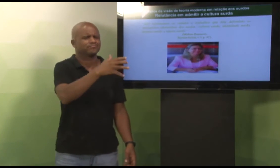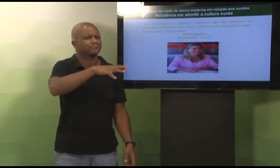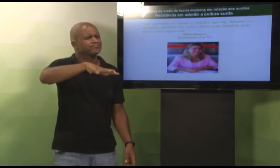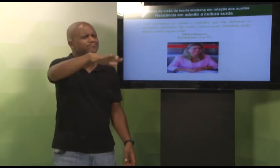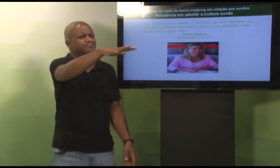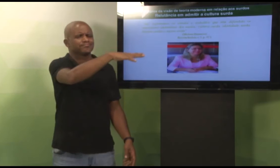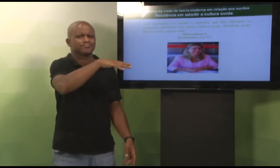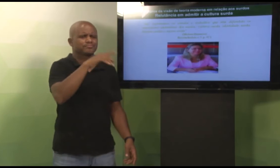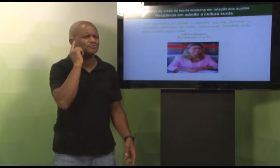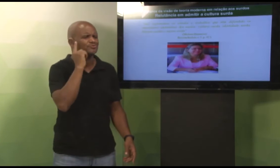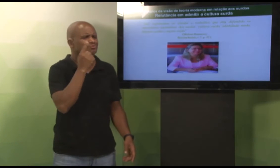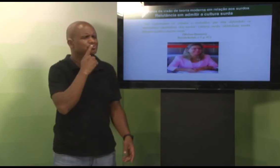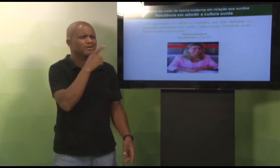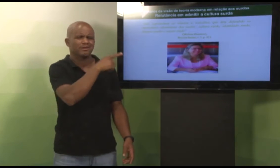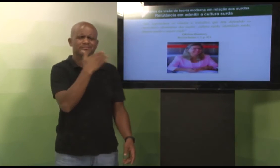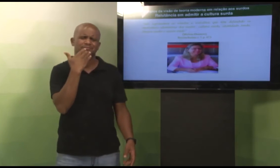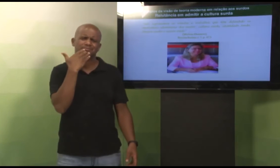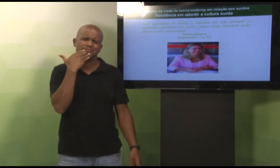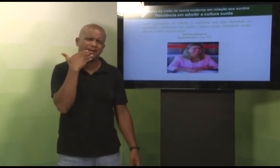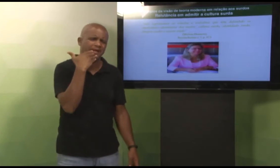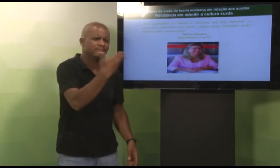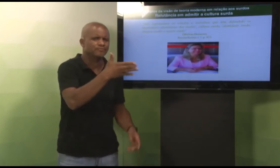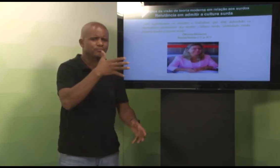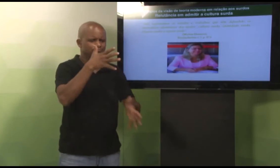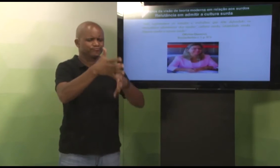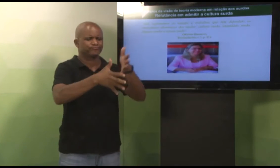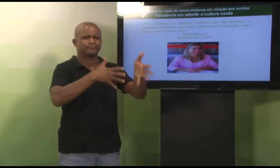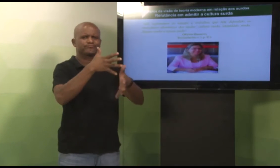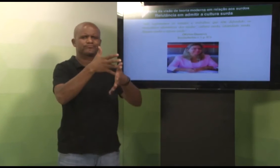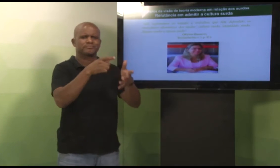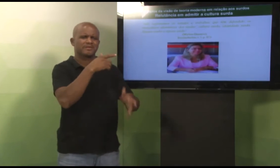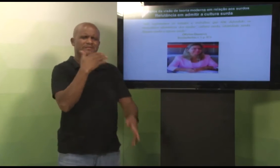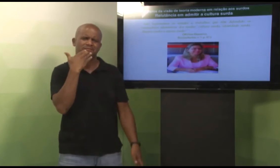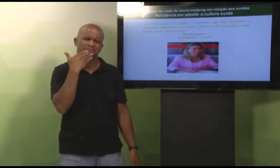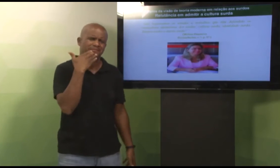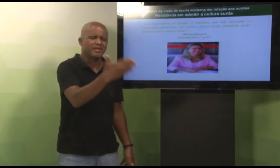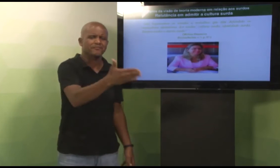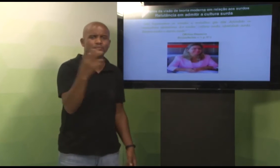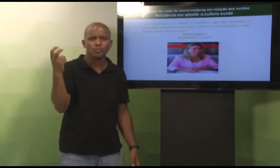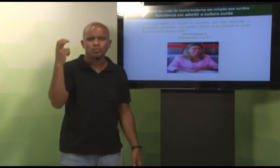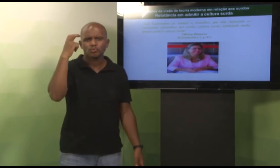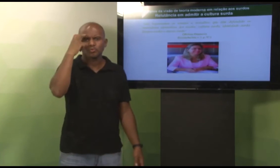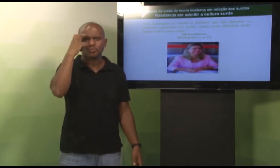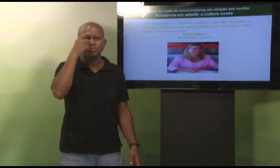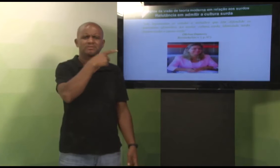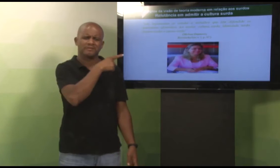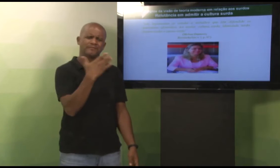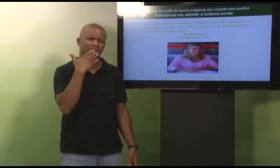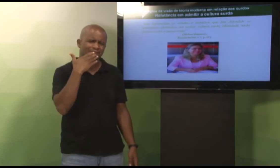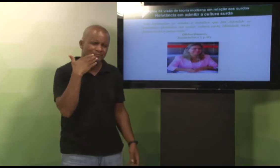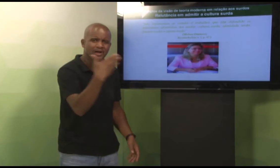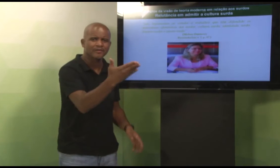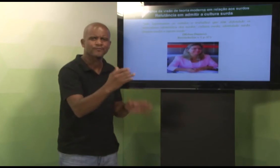ela é ouvinte, agradecemos muito a ela A comunidade surda